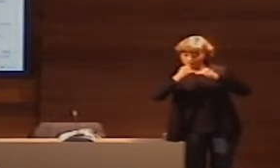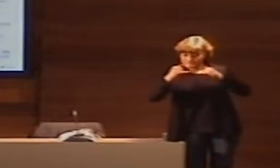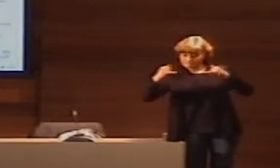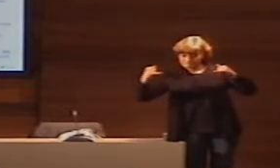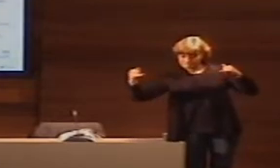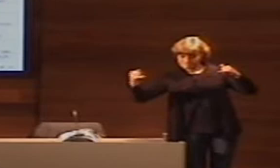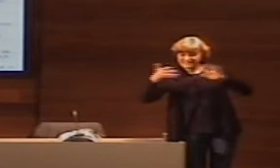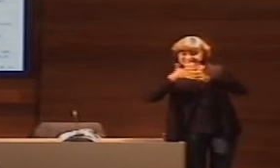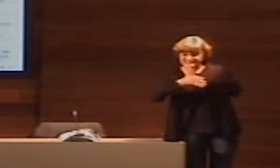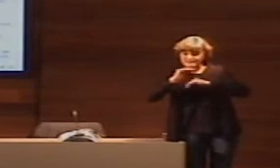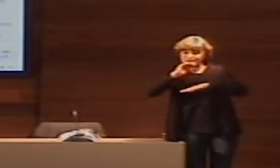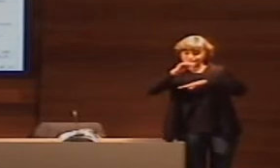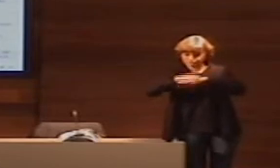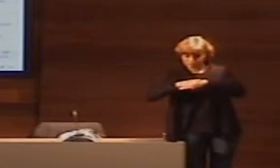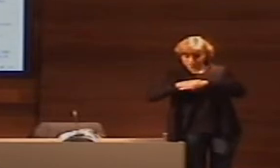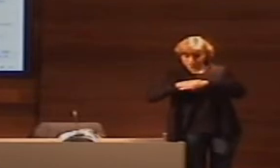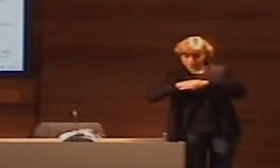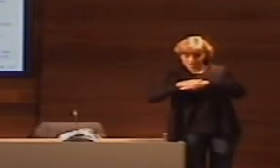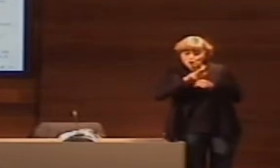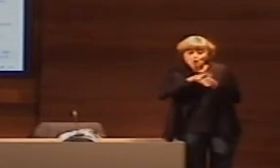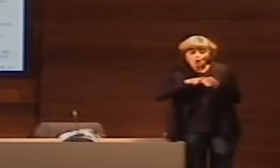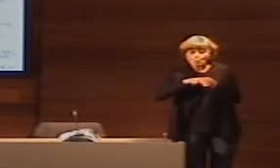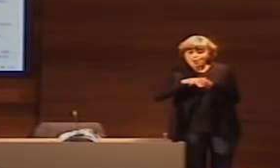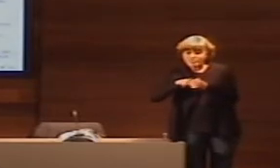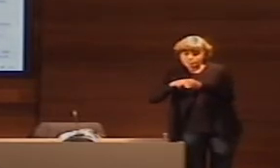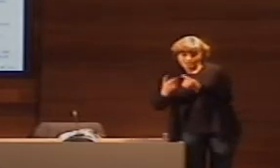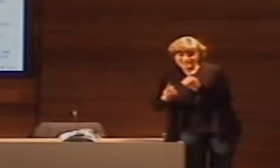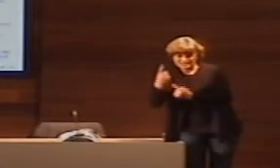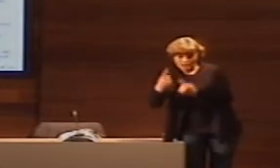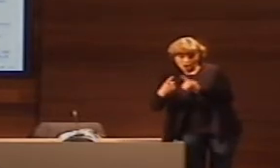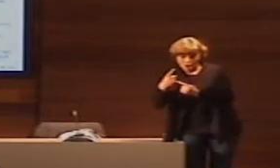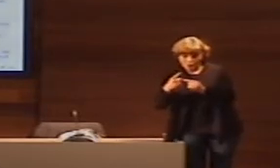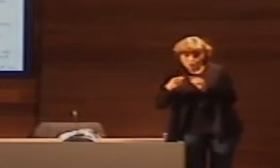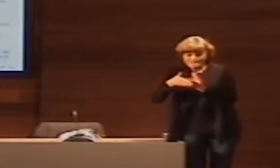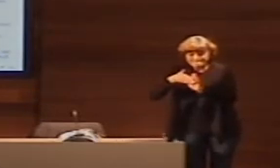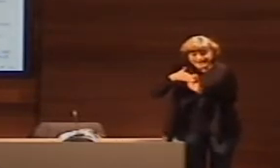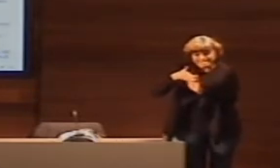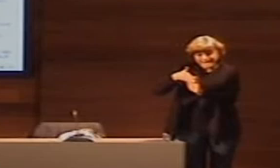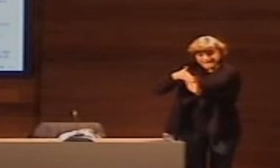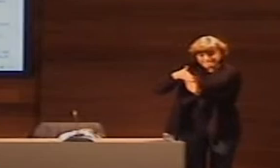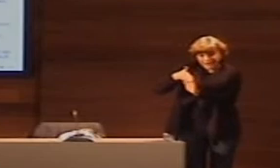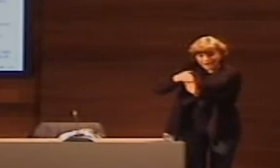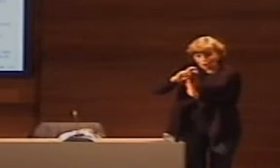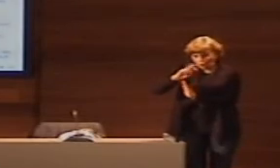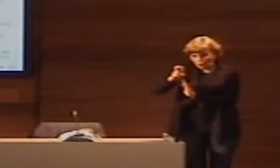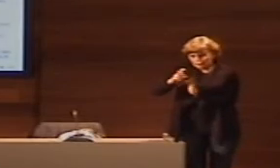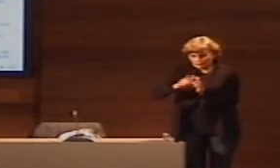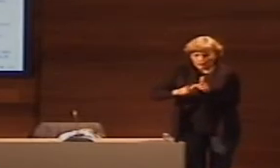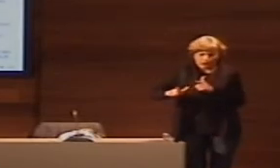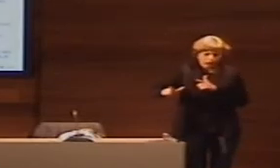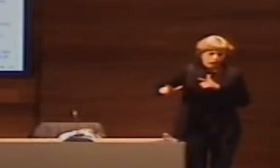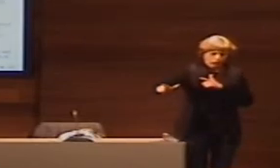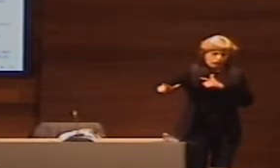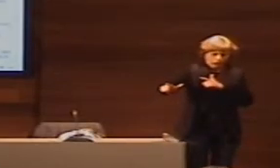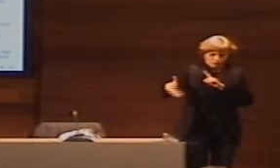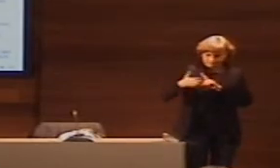de cumplimiento. Algunas comunidades autónomas están ya en nivel de cumplimiento, mientras que otras están muy lejos, ¿no? Sobre todo están en nivel de